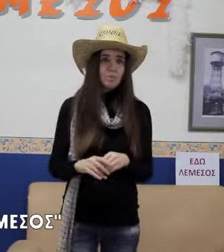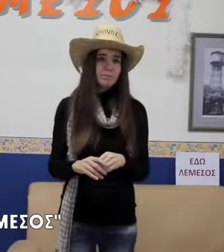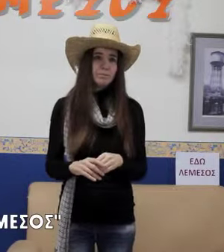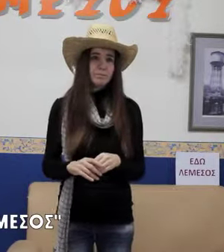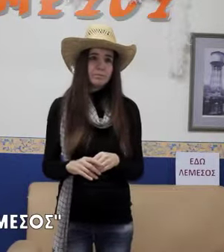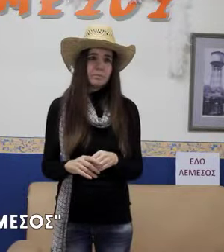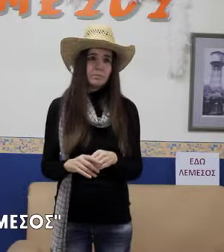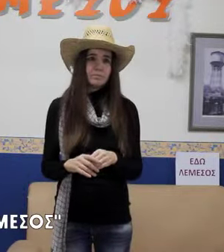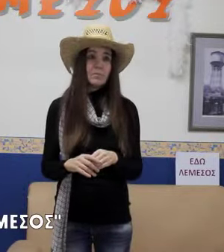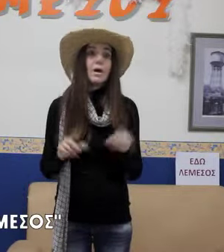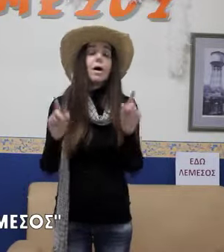με το ραδιοφωνικό σταθμό